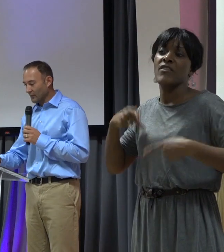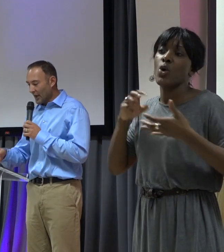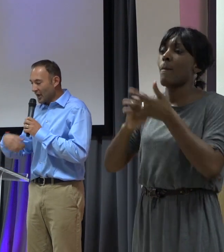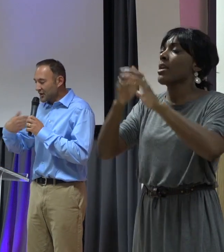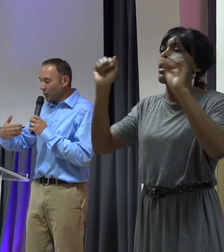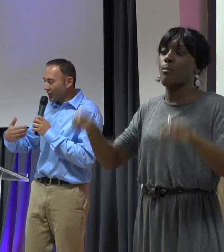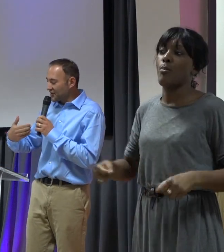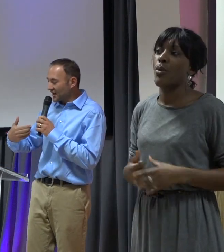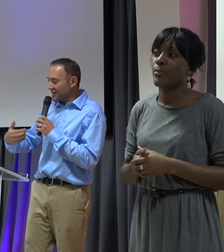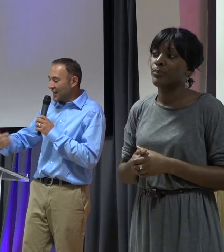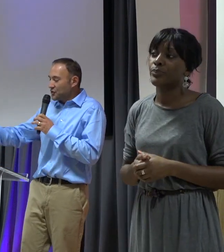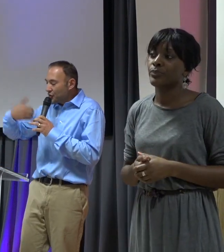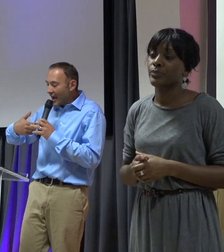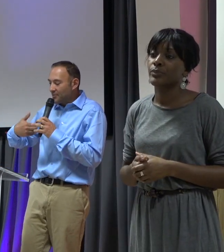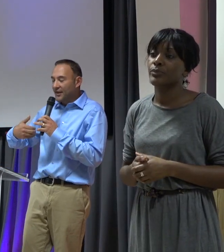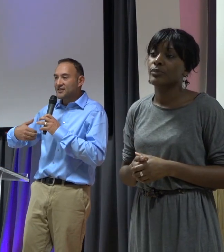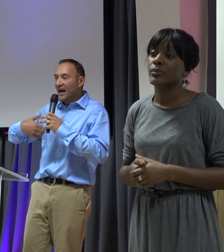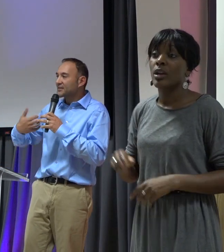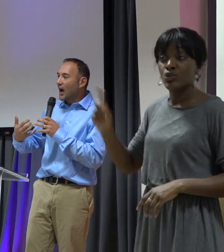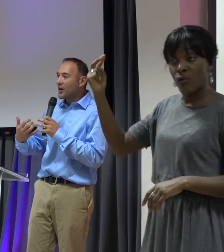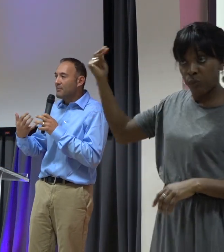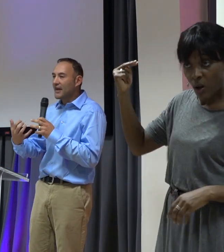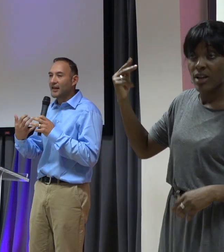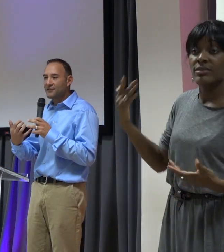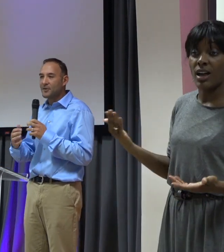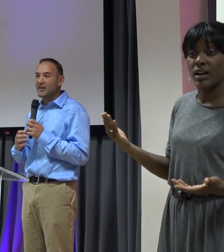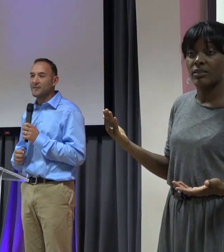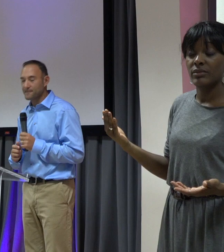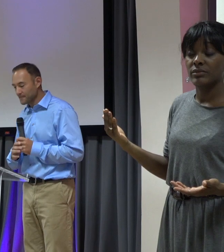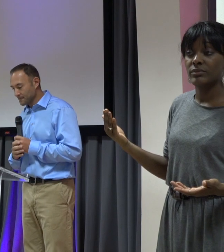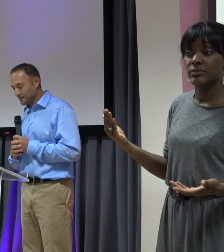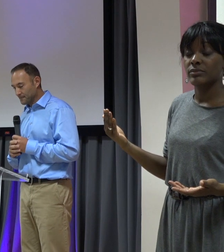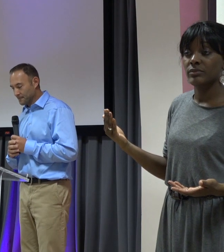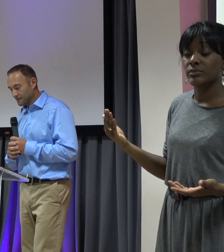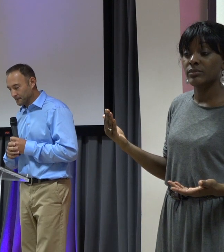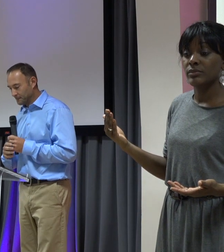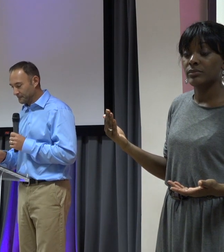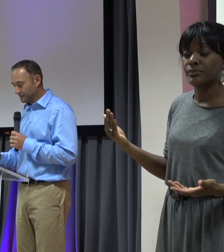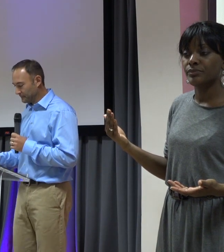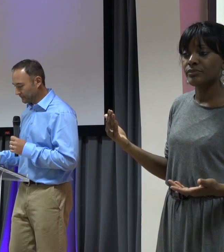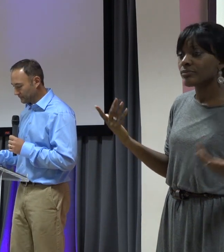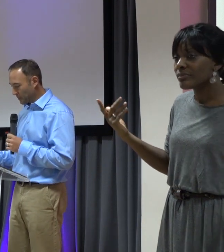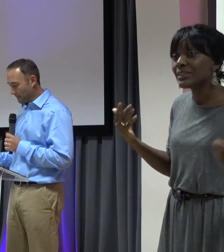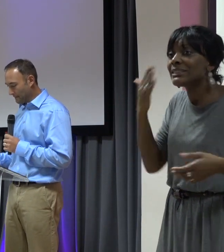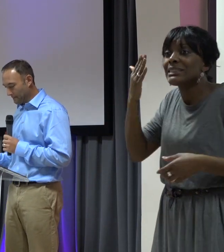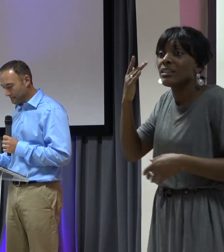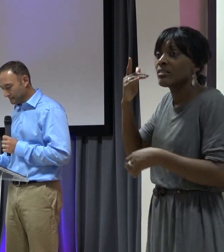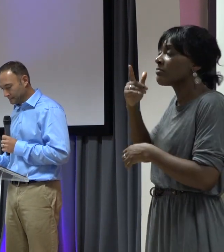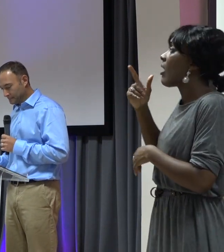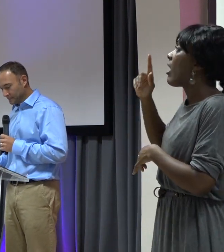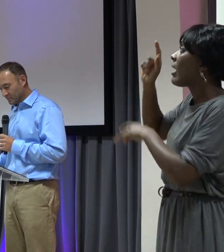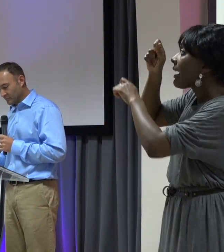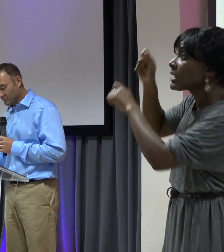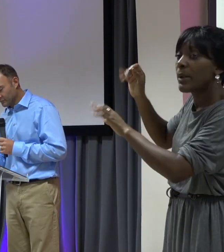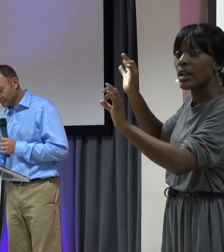fous. And God's word says that I do that because that's how he made life to be. Et donc quand je ne le fais pas, je fais des mauvais